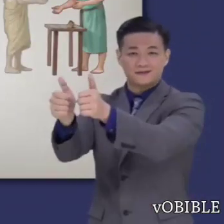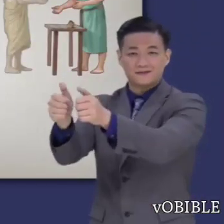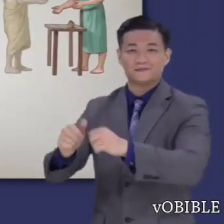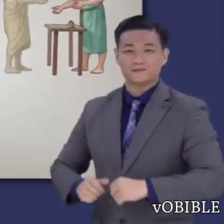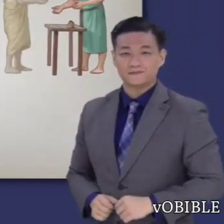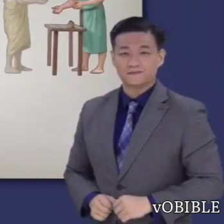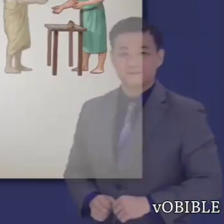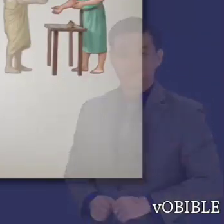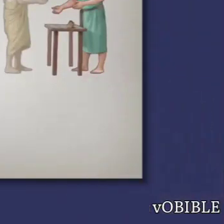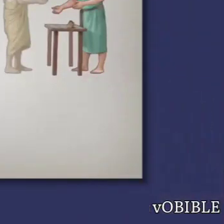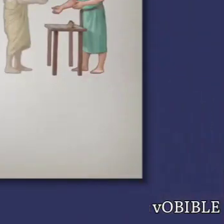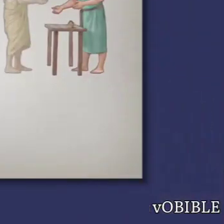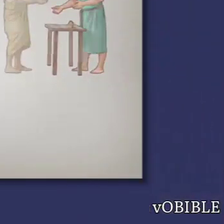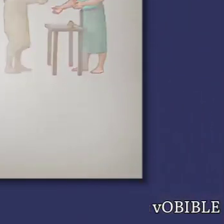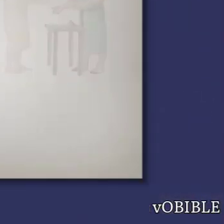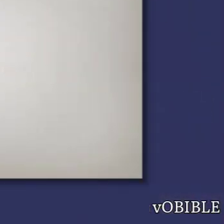提供物质援助。